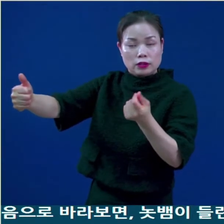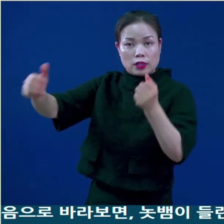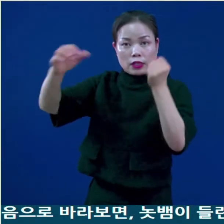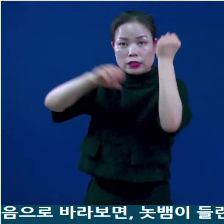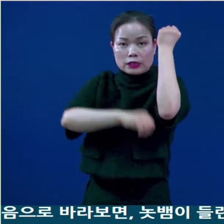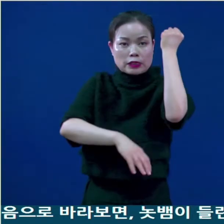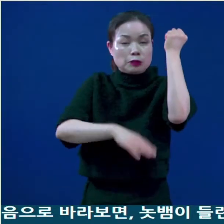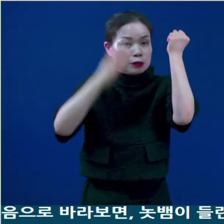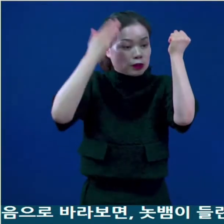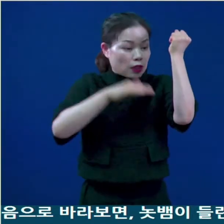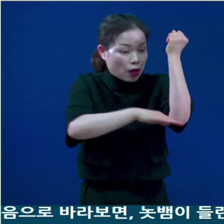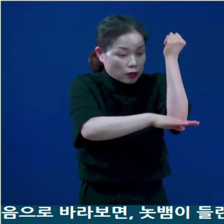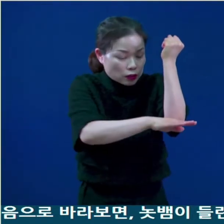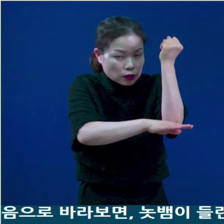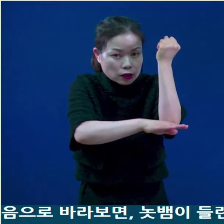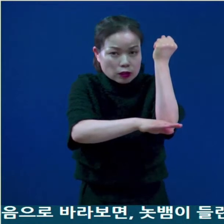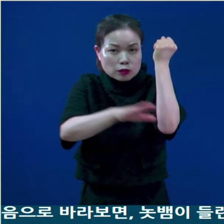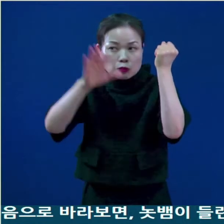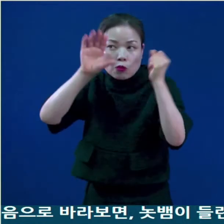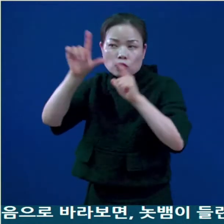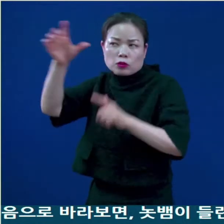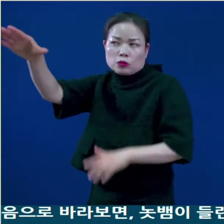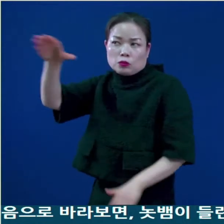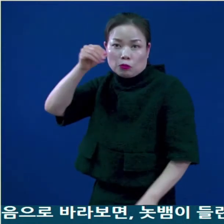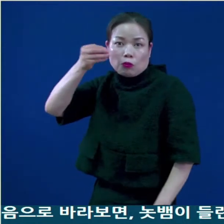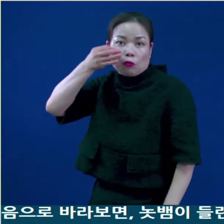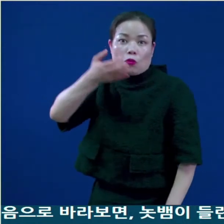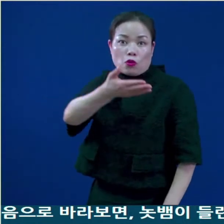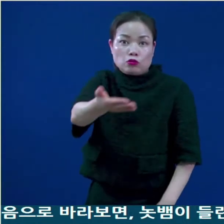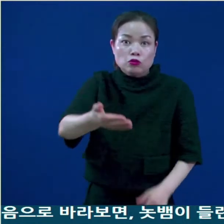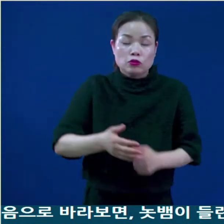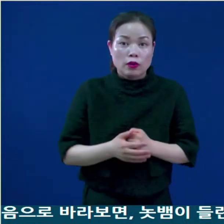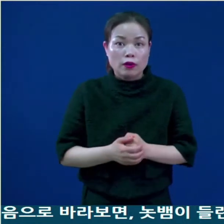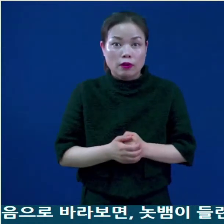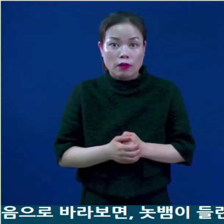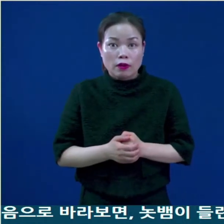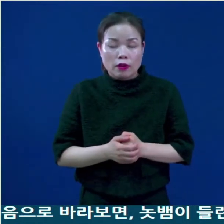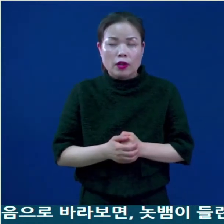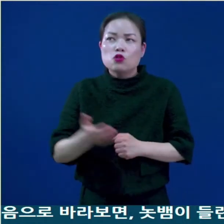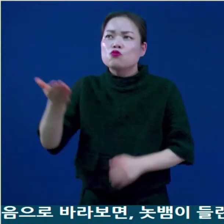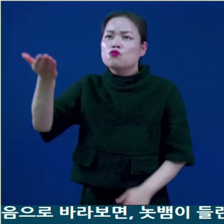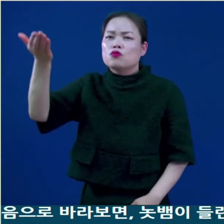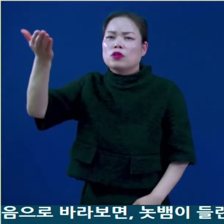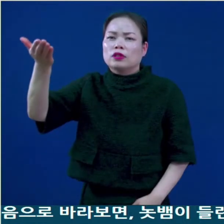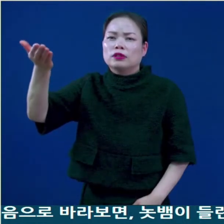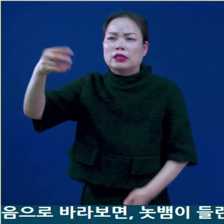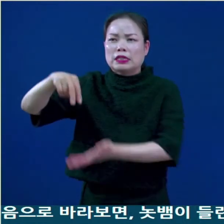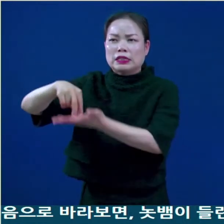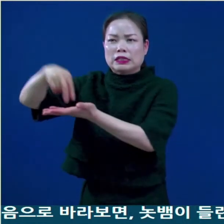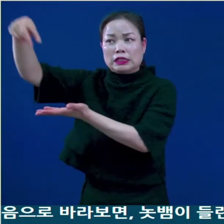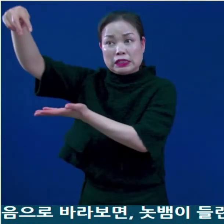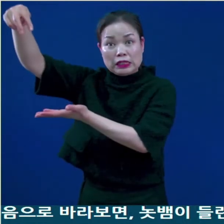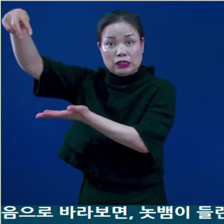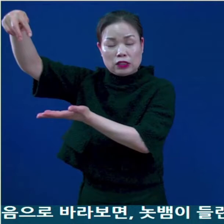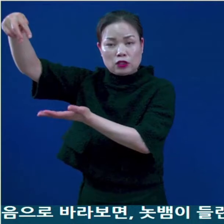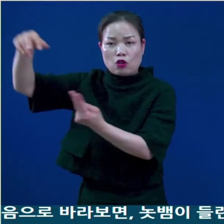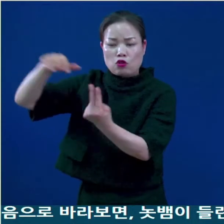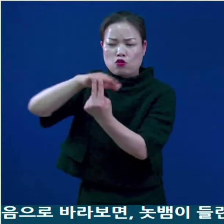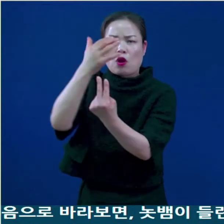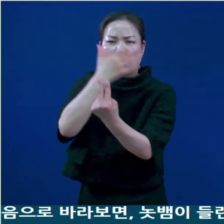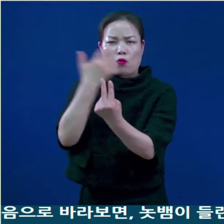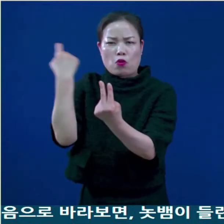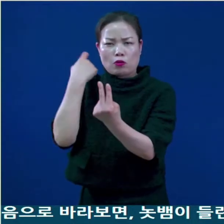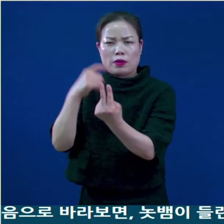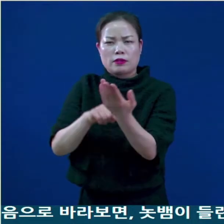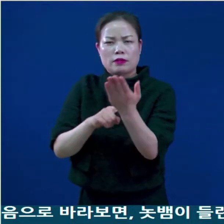원형을 보여주는 거죠. 아멘? 예, 그렇게 해서 위로 들려야 된다는 얘기가 요한복음에 많이